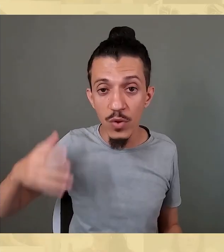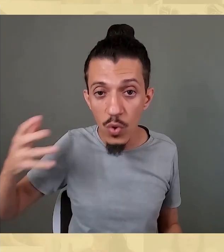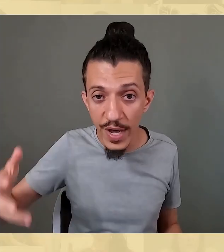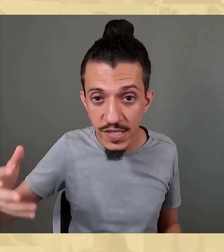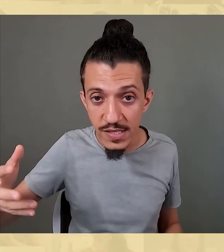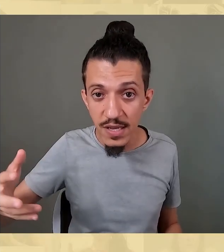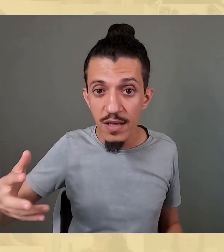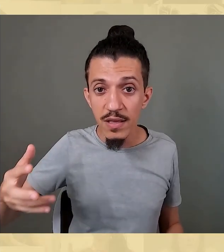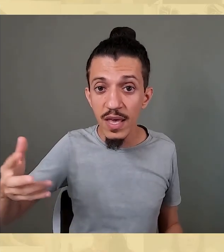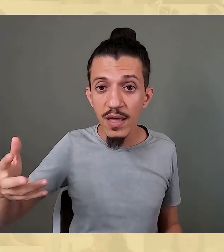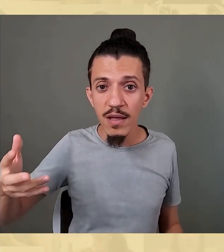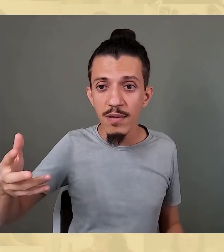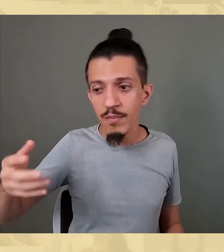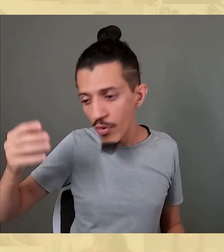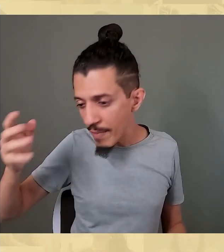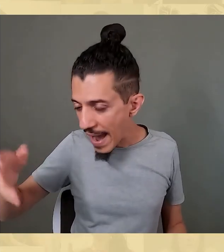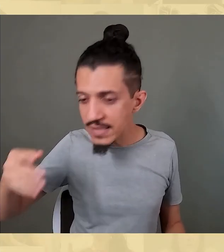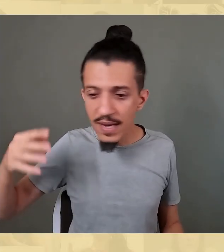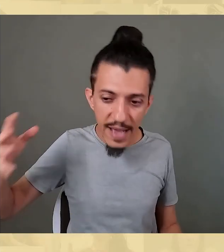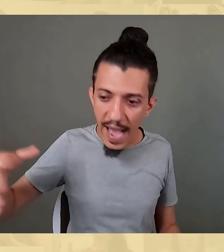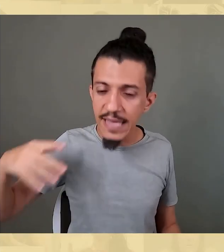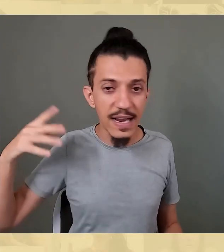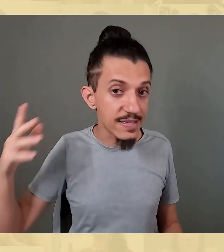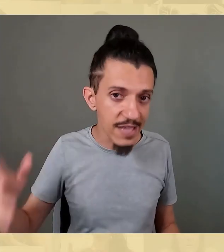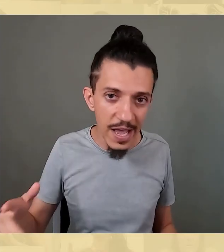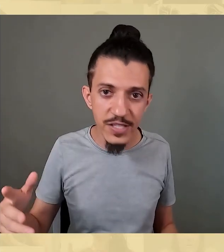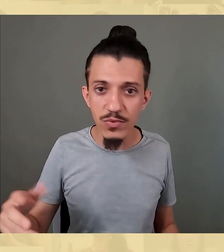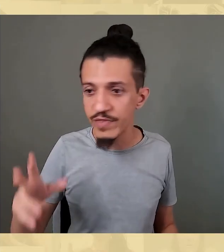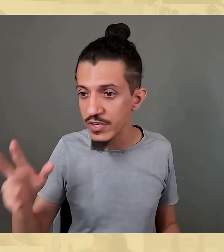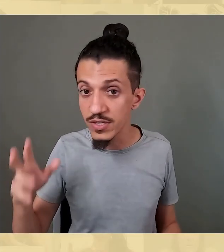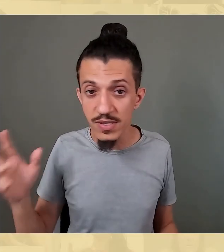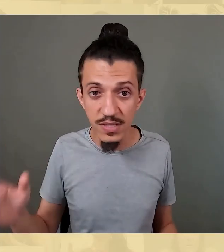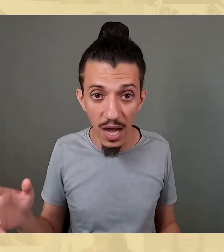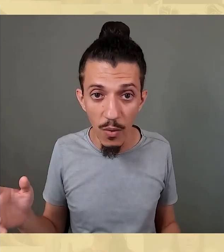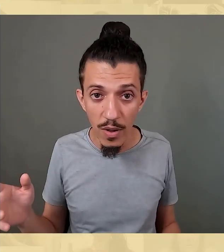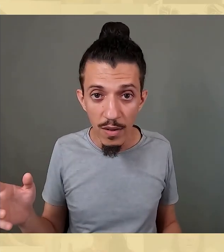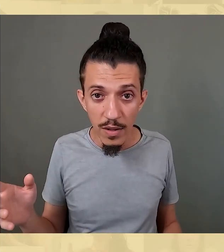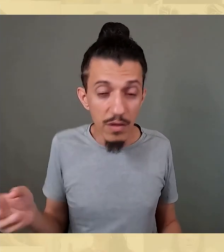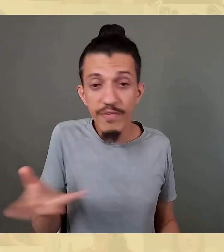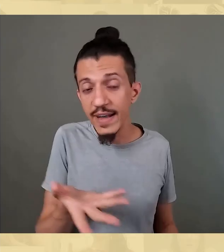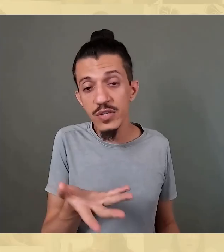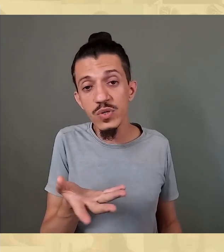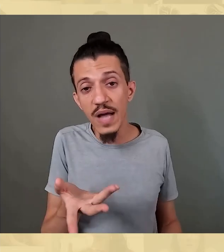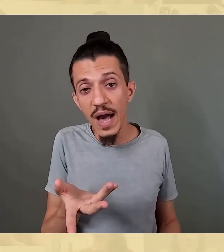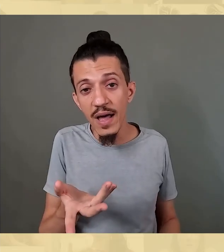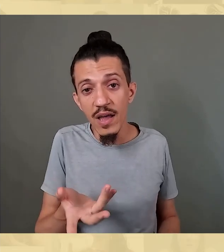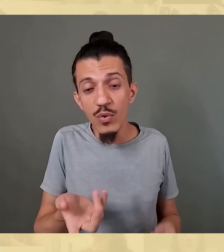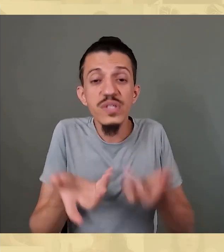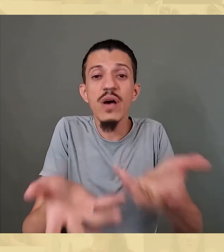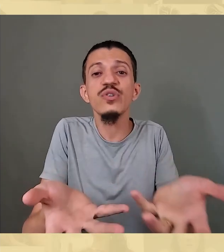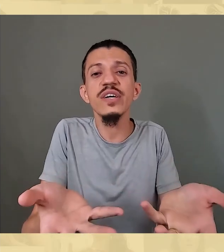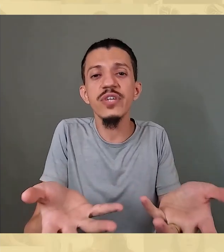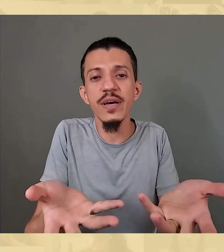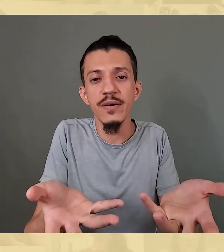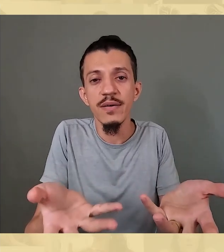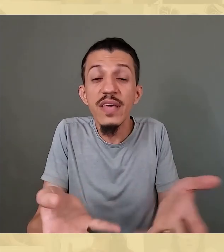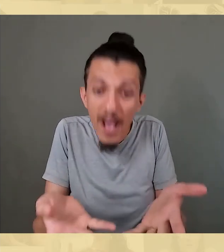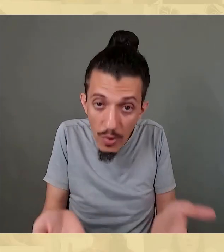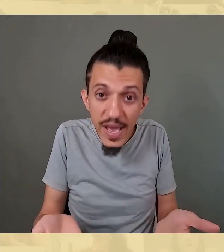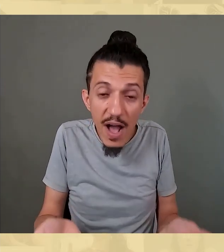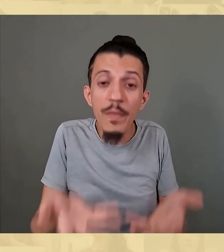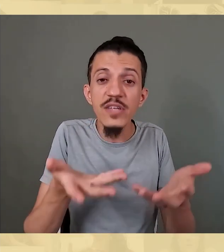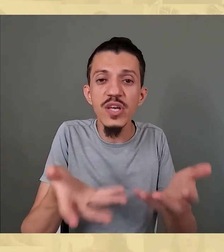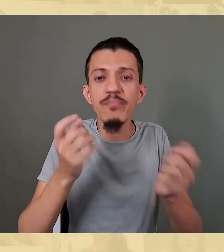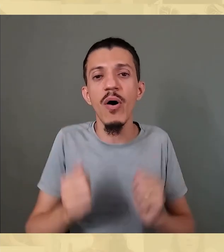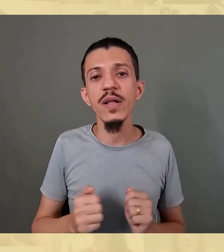aprendendo coisas que, por mais legais que elas sejam, divertidas e tal, não vai te ajudar no seu dia a dia, que é o